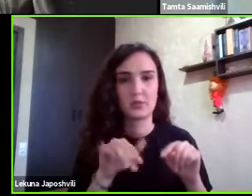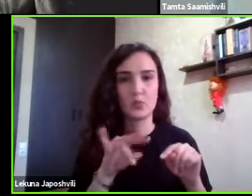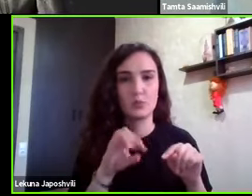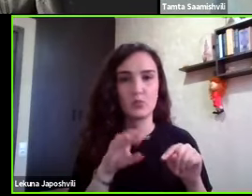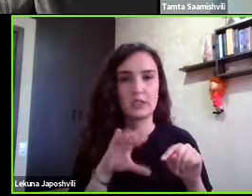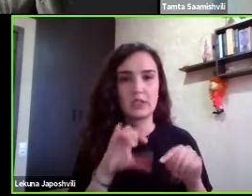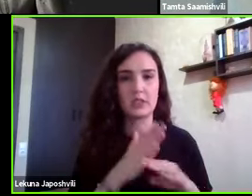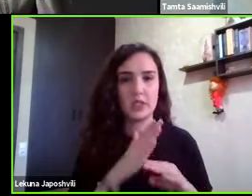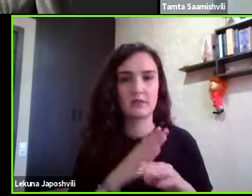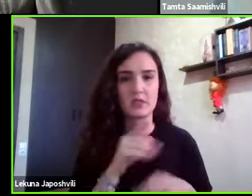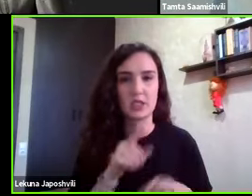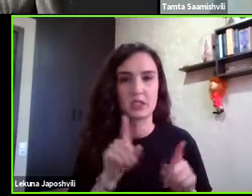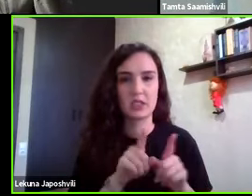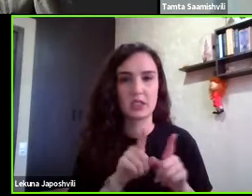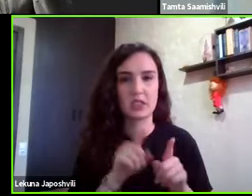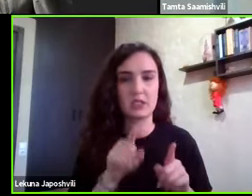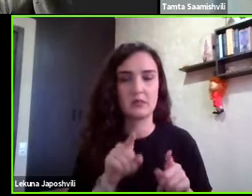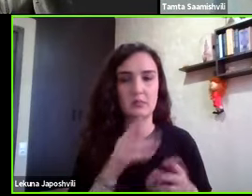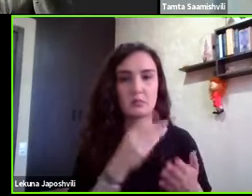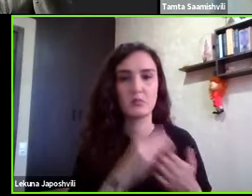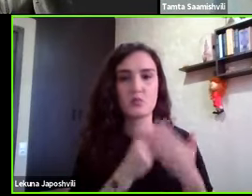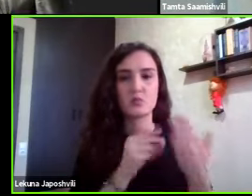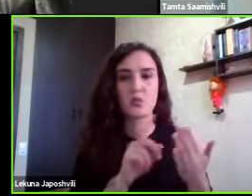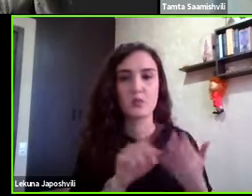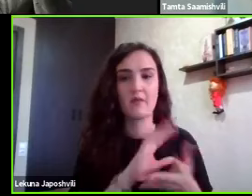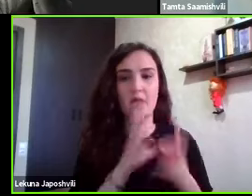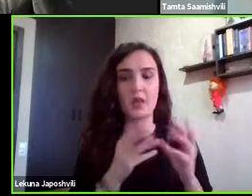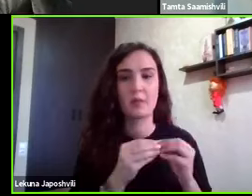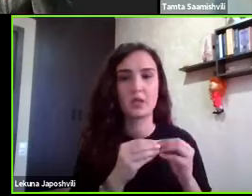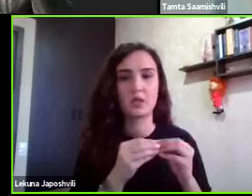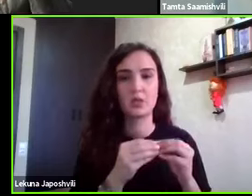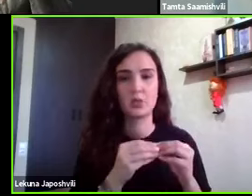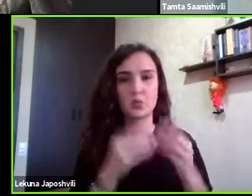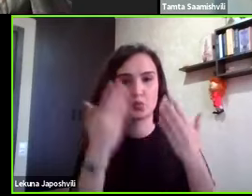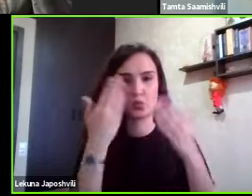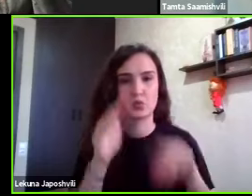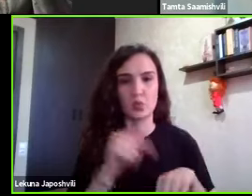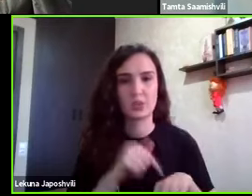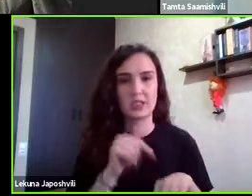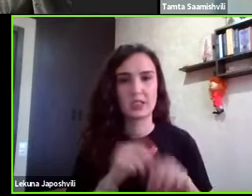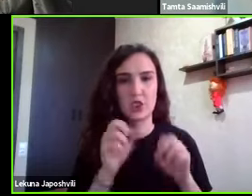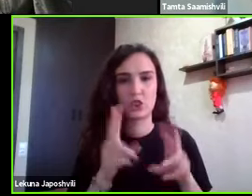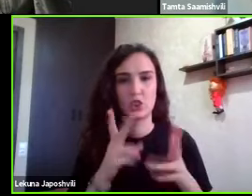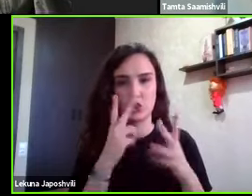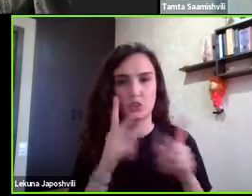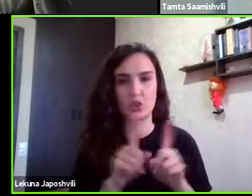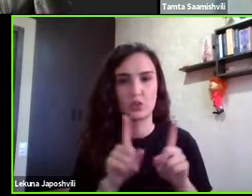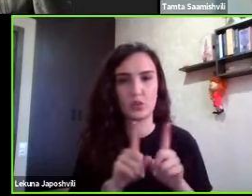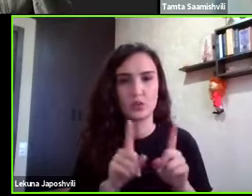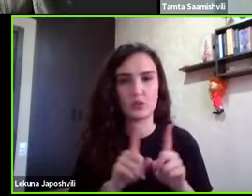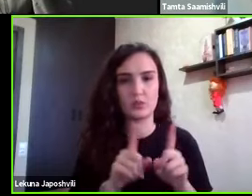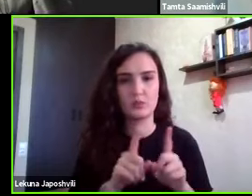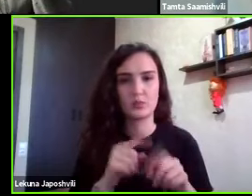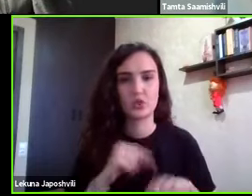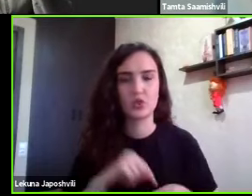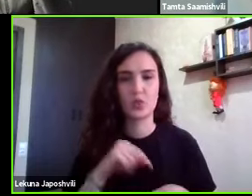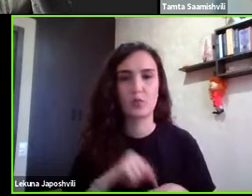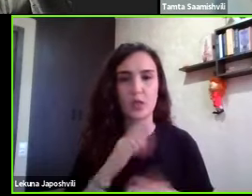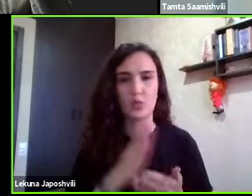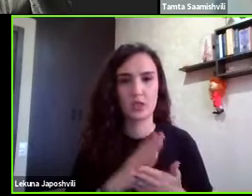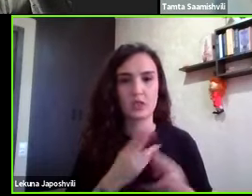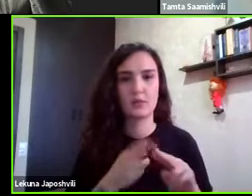აქვს ასეთი, ესე იგი თვისებაც, რომ ყველაფერი უცხოდ და საშიშად ეჩვენება. აი ზემგრძნობი არ ეხდება.